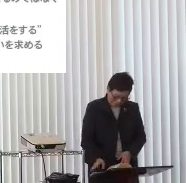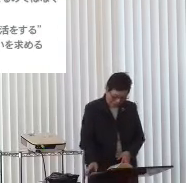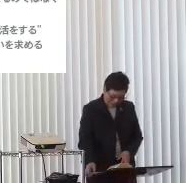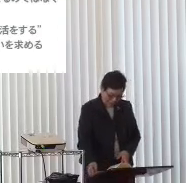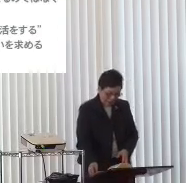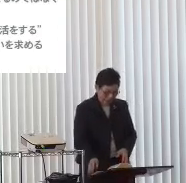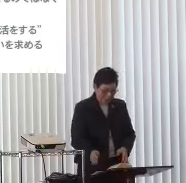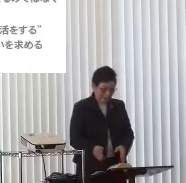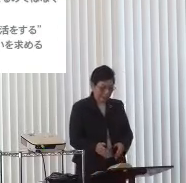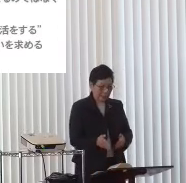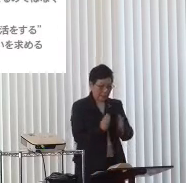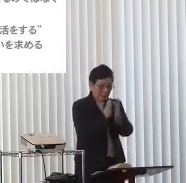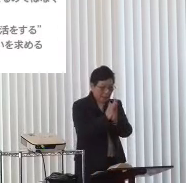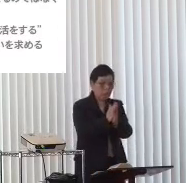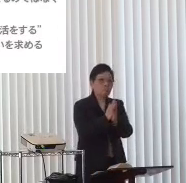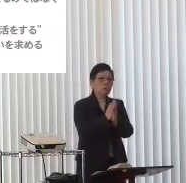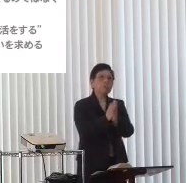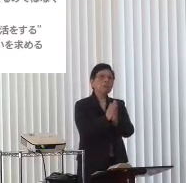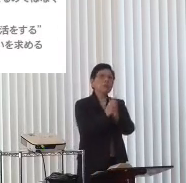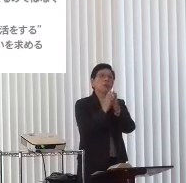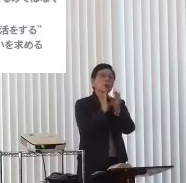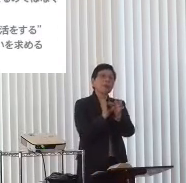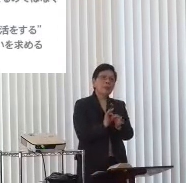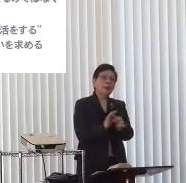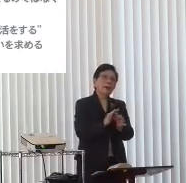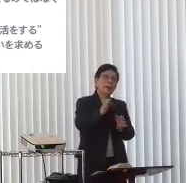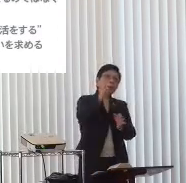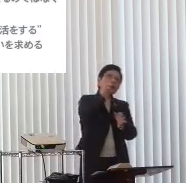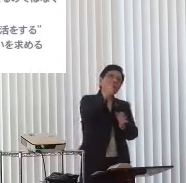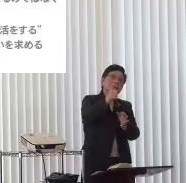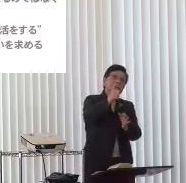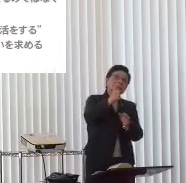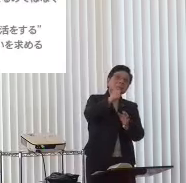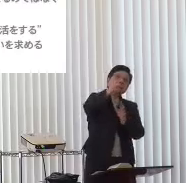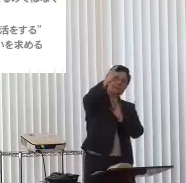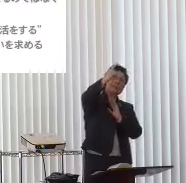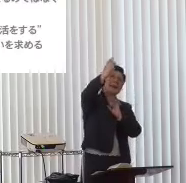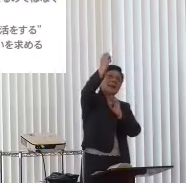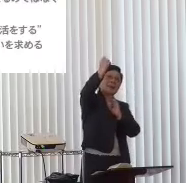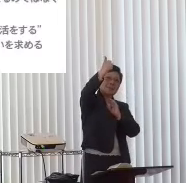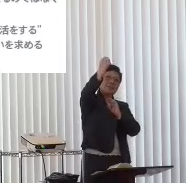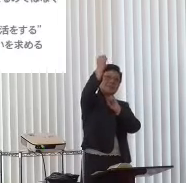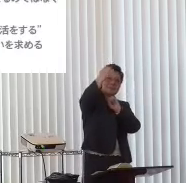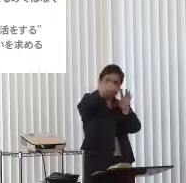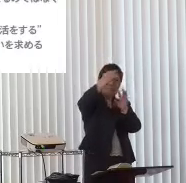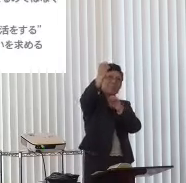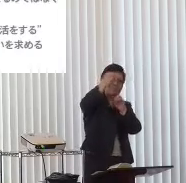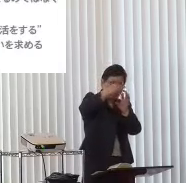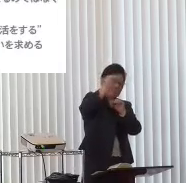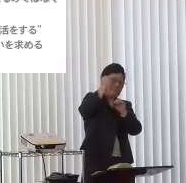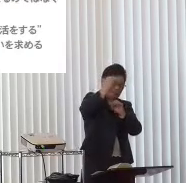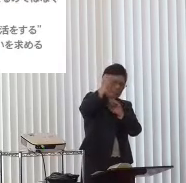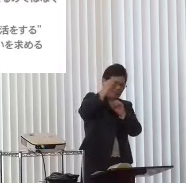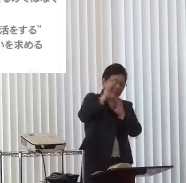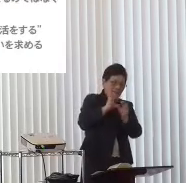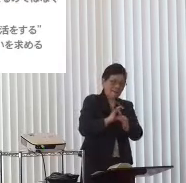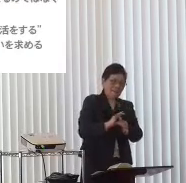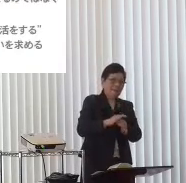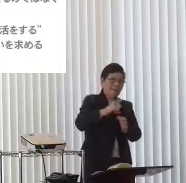しっかり祈って考えなければ主が喜んでくださるかどうかということはわからないんだと。で